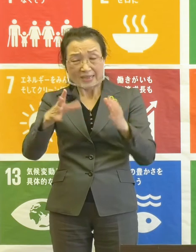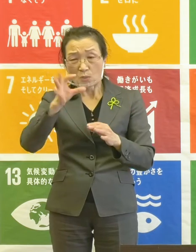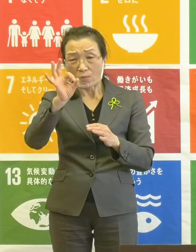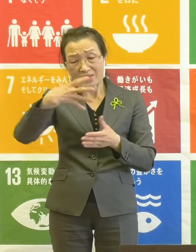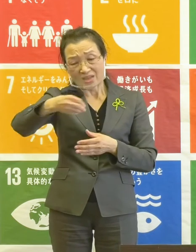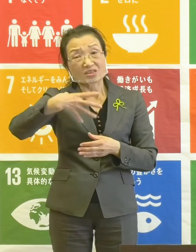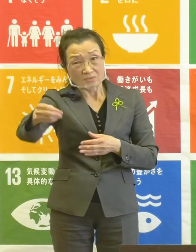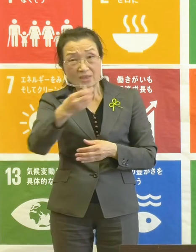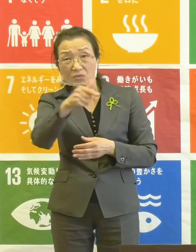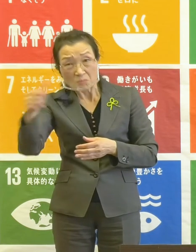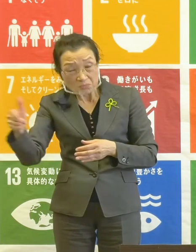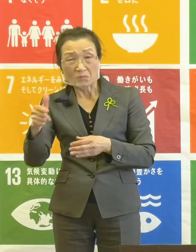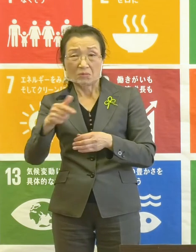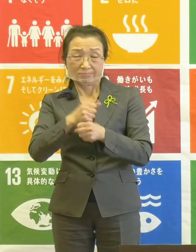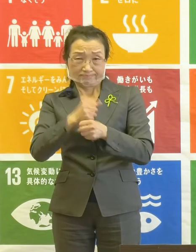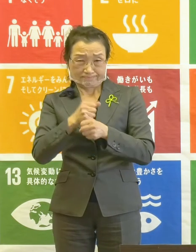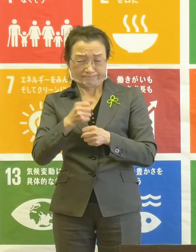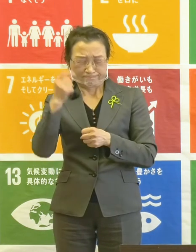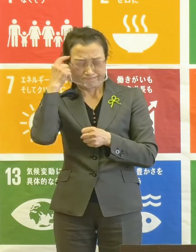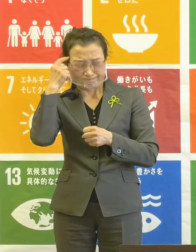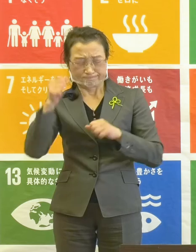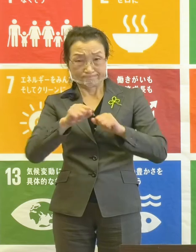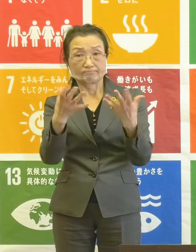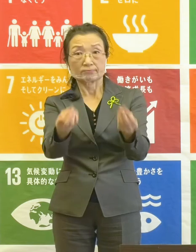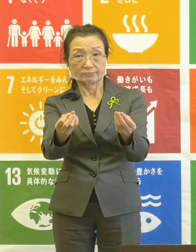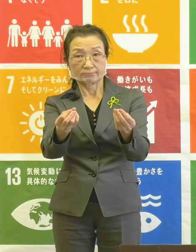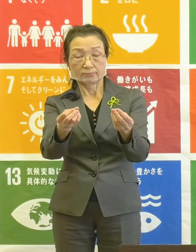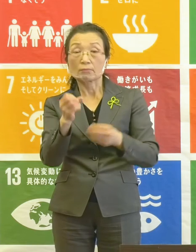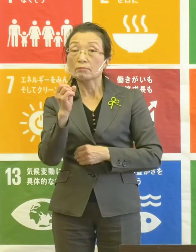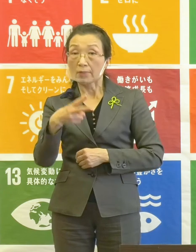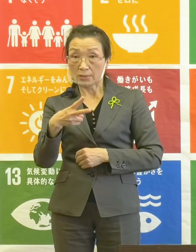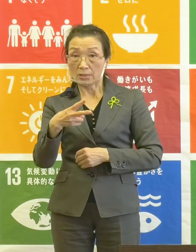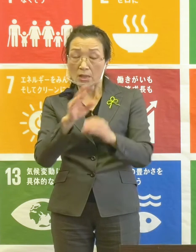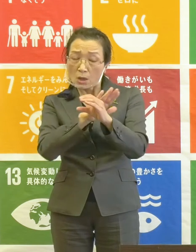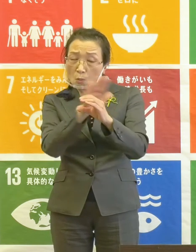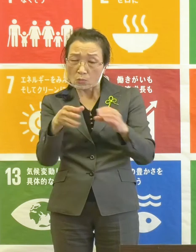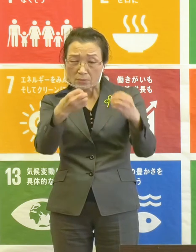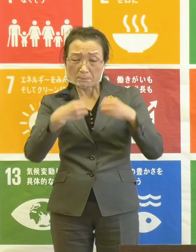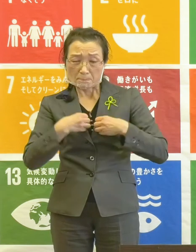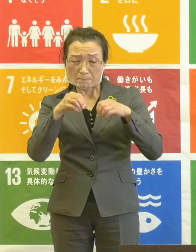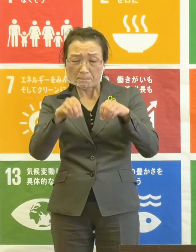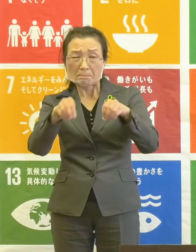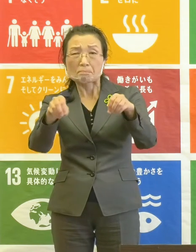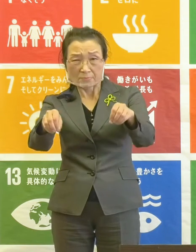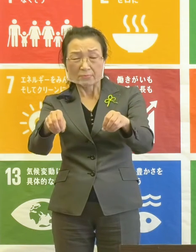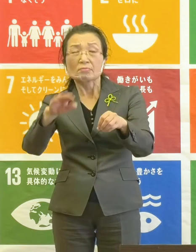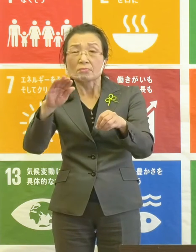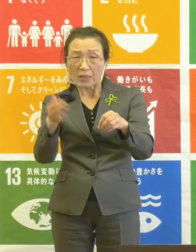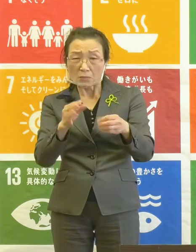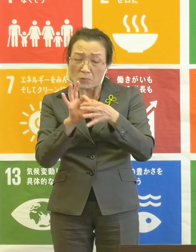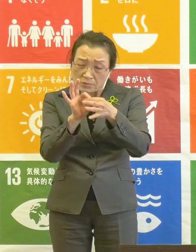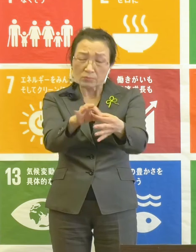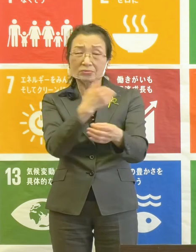まな施策を行ってまいりました。またコロナ禍でも持続可能な観